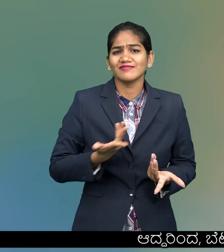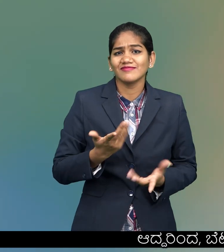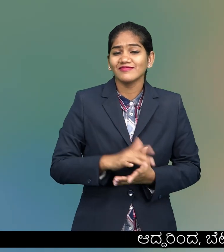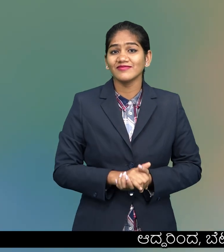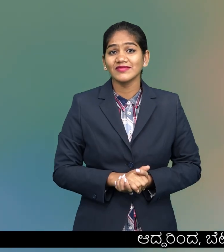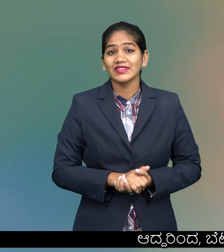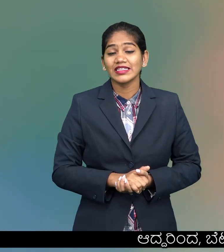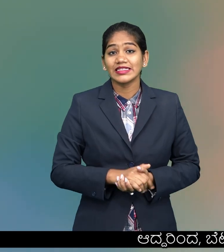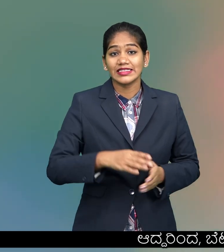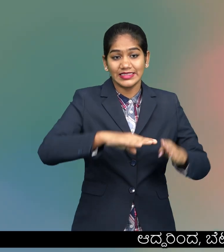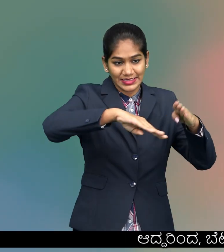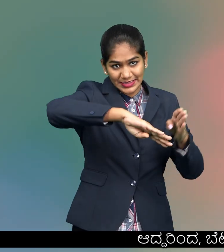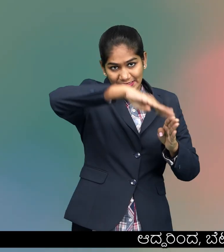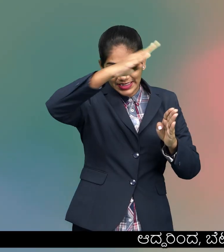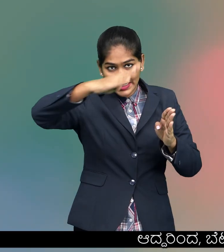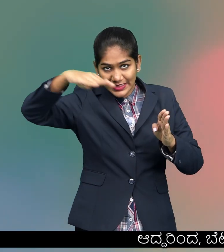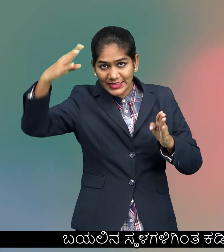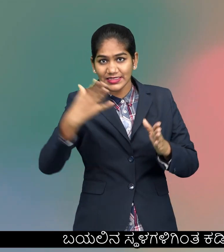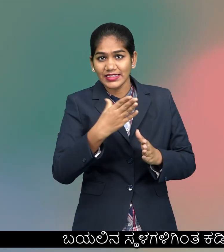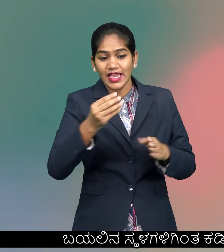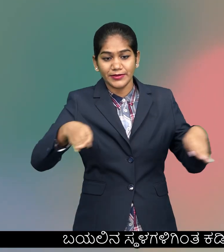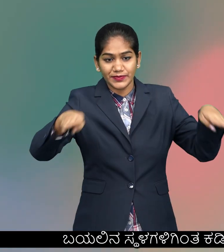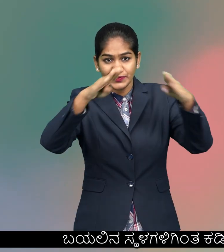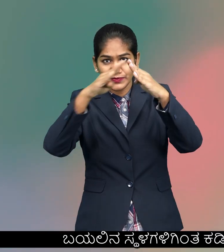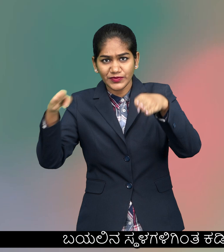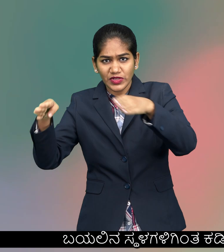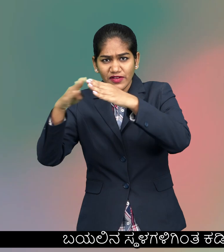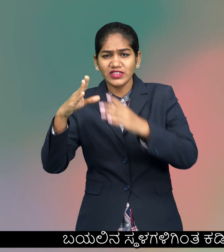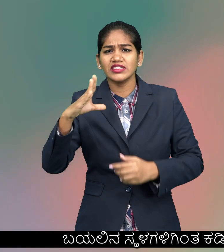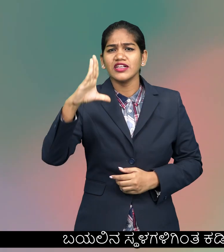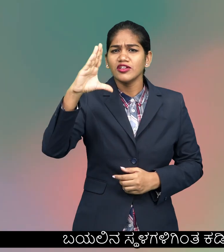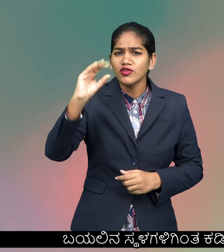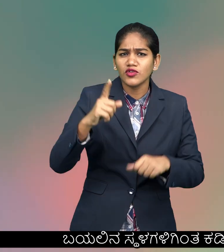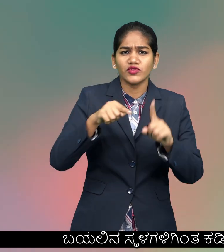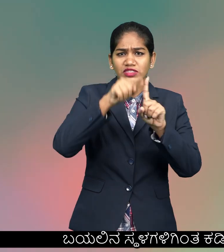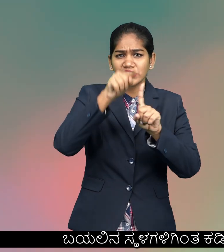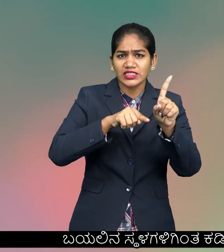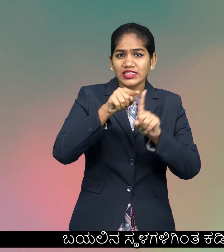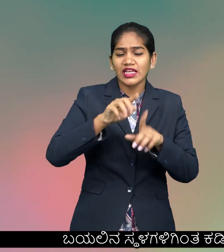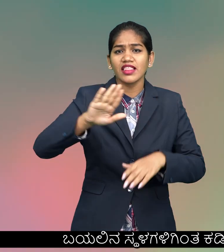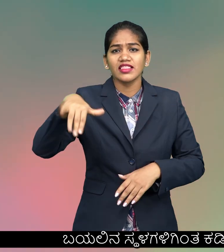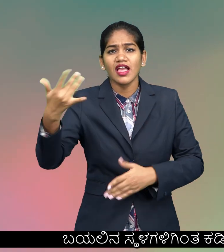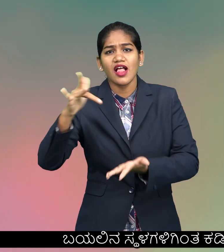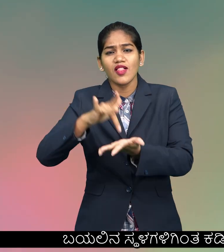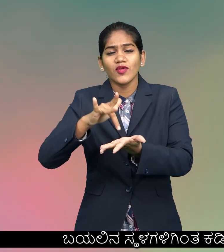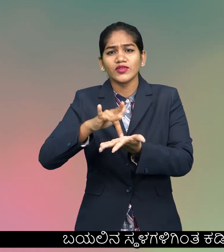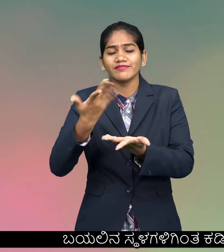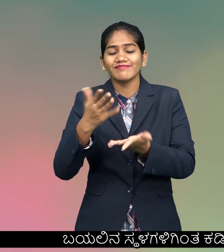ಆದ್ದರಿಂದ ಬೆಟ್ಟಗಳು ಮತ್ತು ಪರ್ವತಗಳು ಬಯಲಿನ ಸ್ಥಳಗಳಿಗಿಂತ ಕಡಿಮೆ ತಾಪಮಾನವನ್ನು ಹೊಂದಿರುತ್ತದೆ.